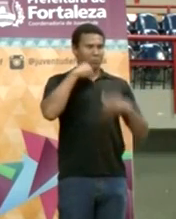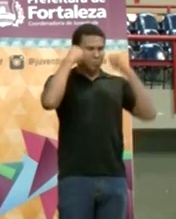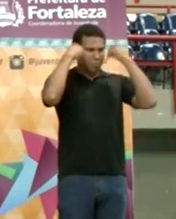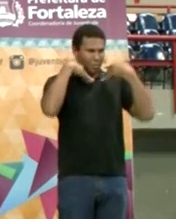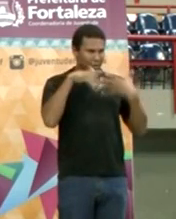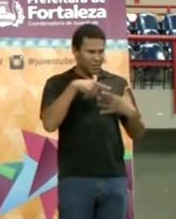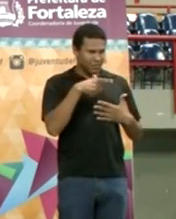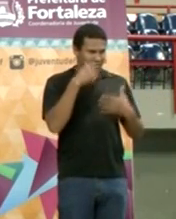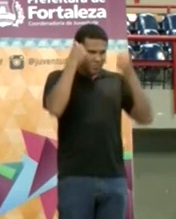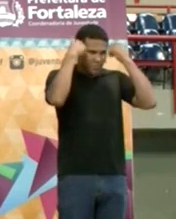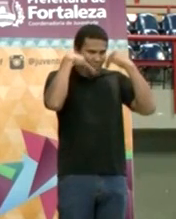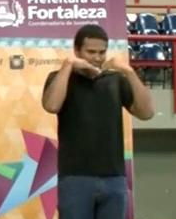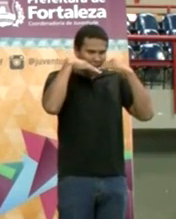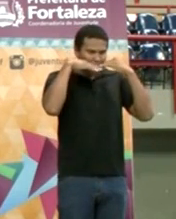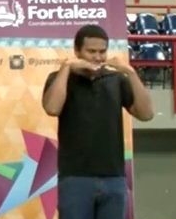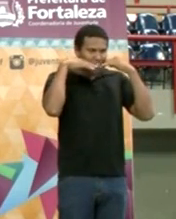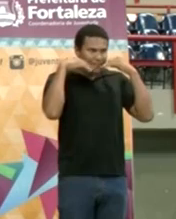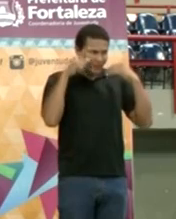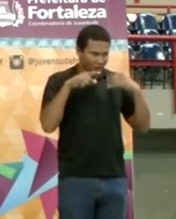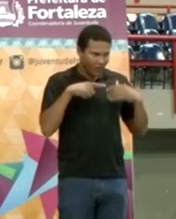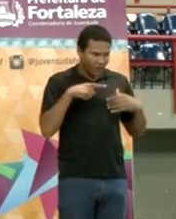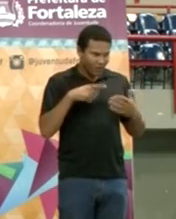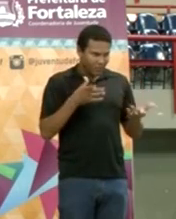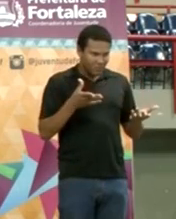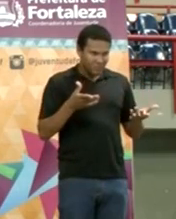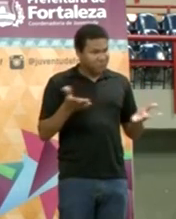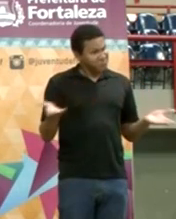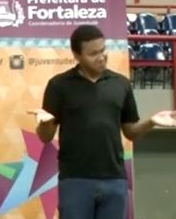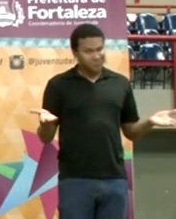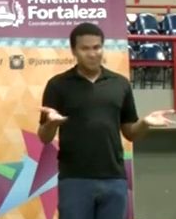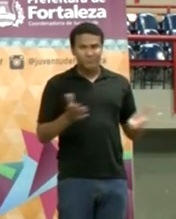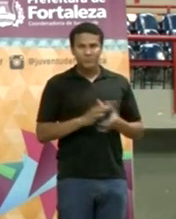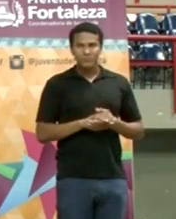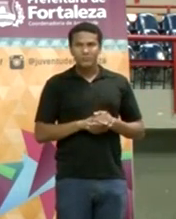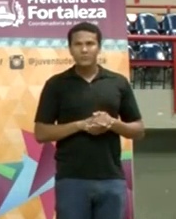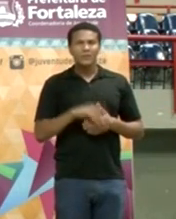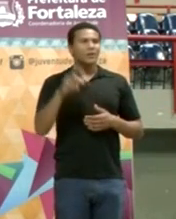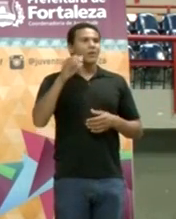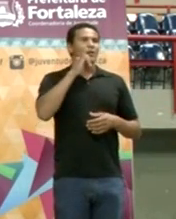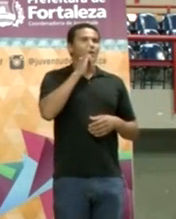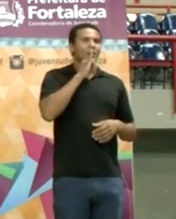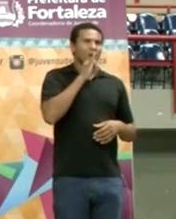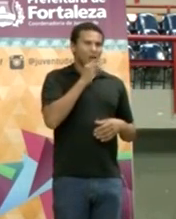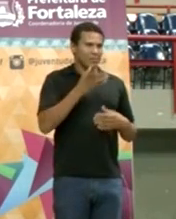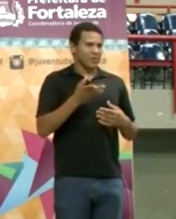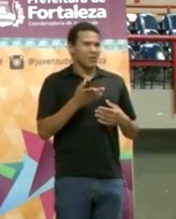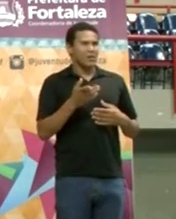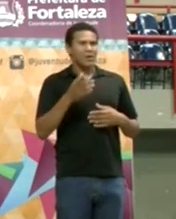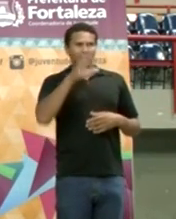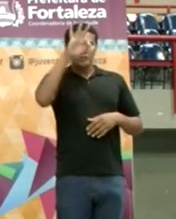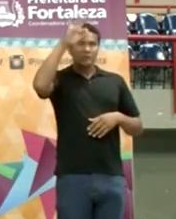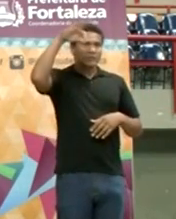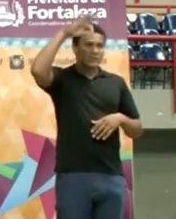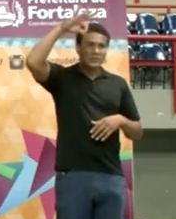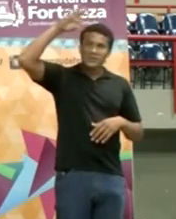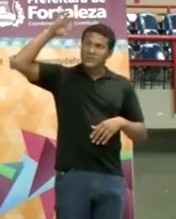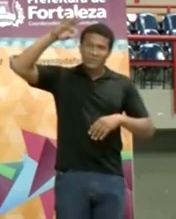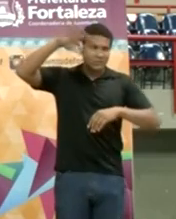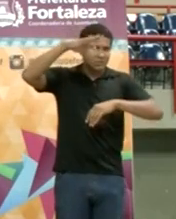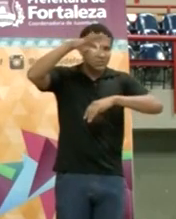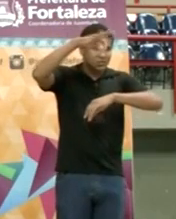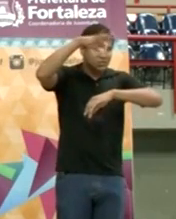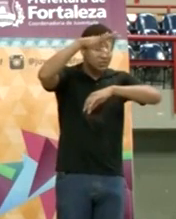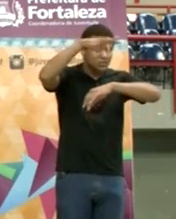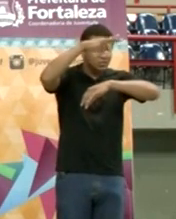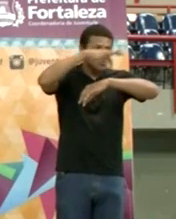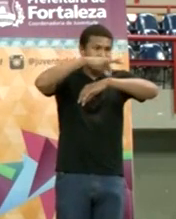saliva, tá? Aí um aluno me perguntou assim, professor, o pernilongo o pernilongo, a muriçoquinha lá, ela pousou